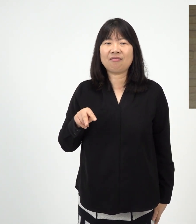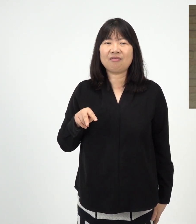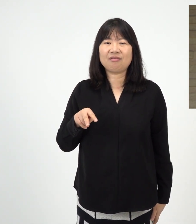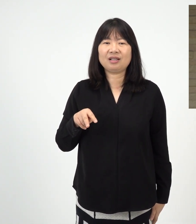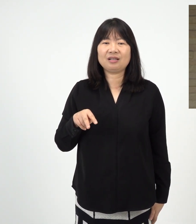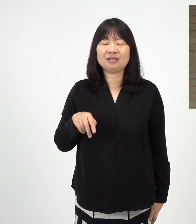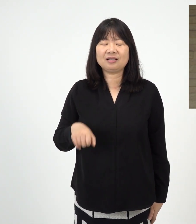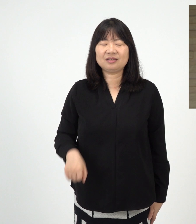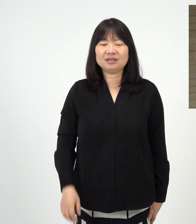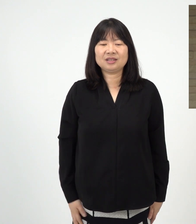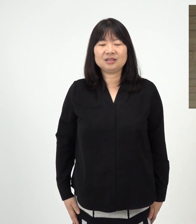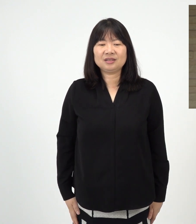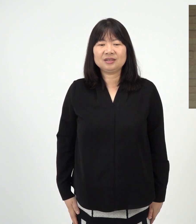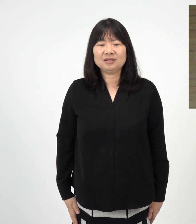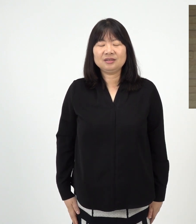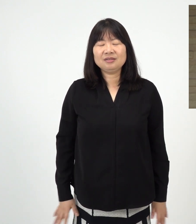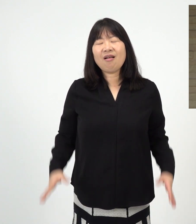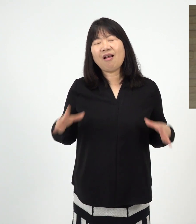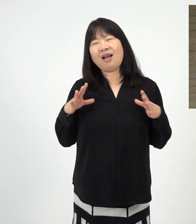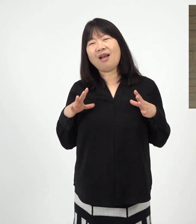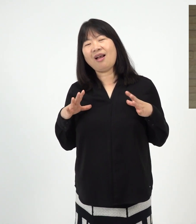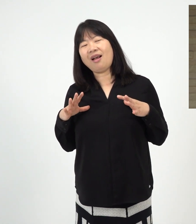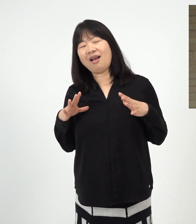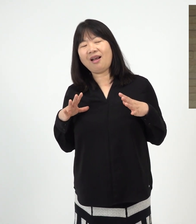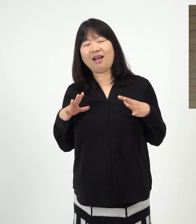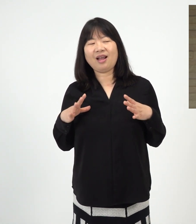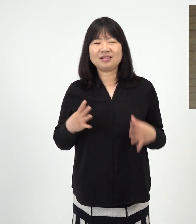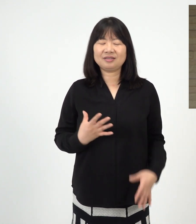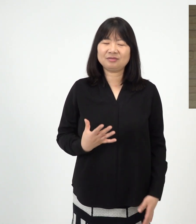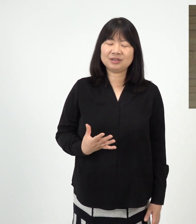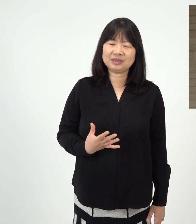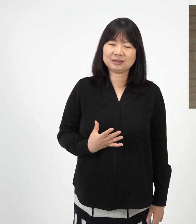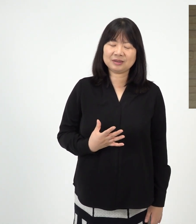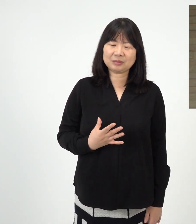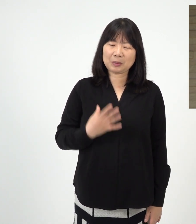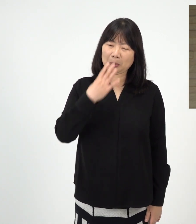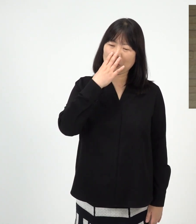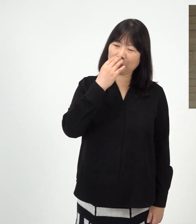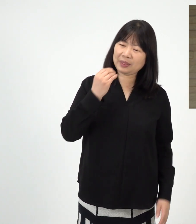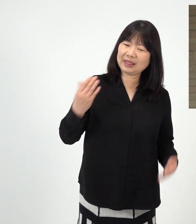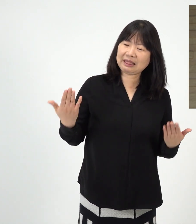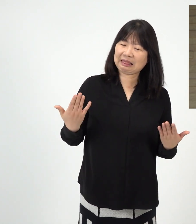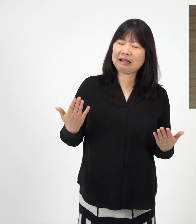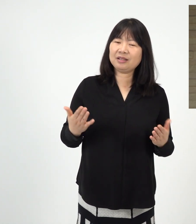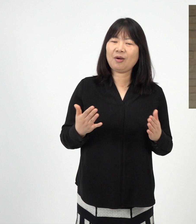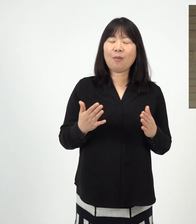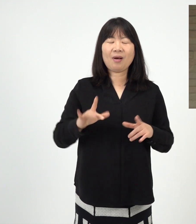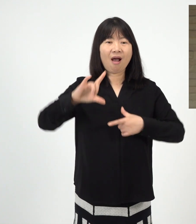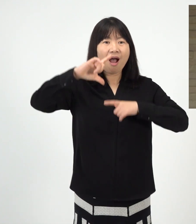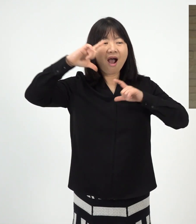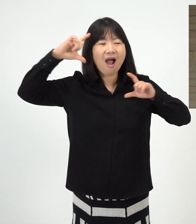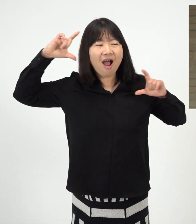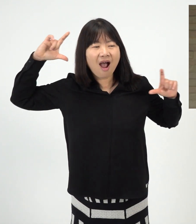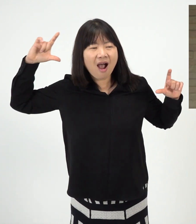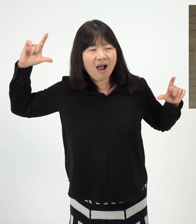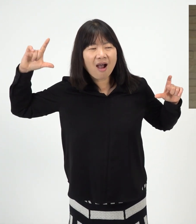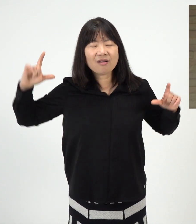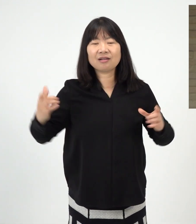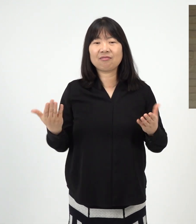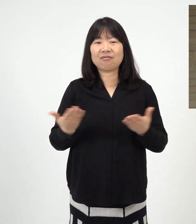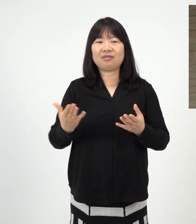번질거리는 일들, 폼나는 일들 많아요. 빛나는 일들, 박수받는